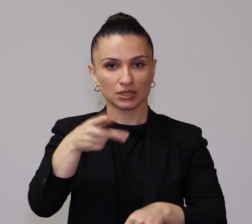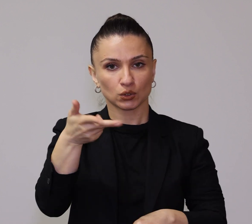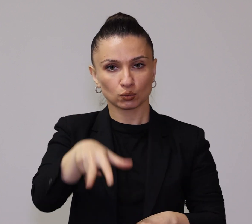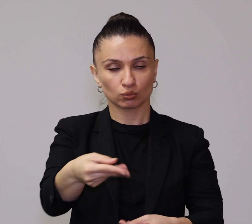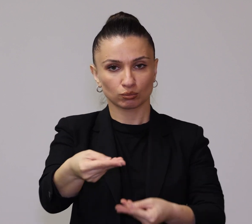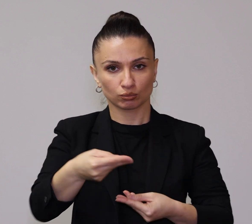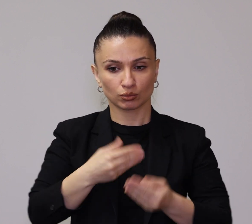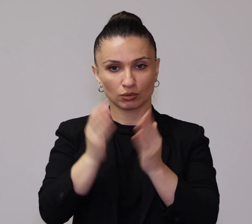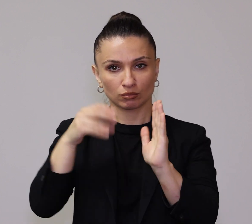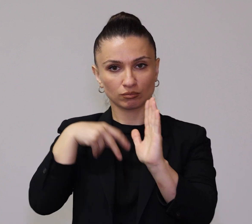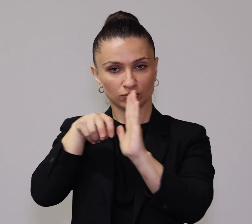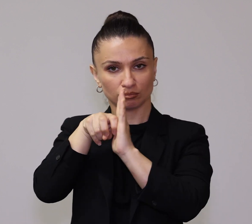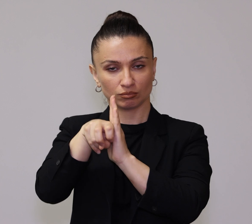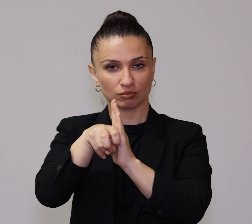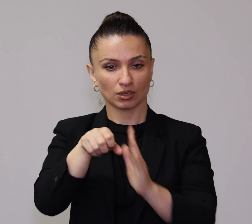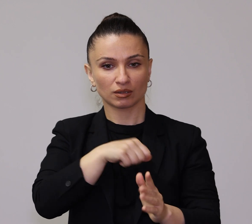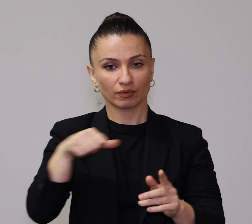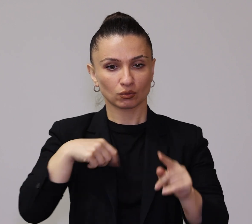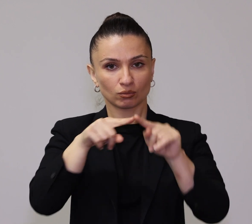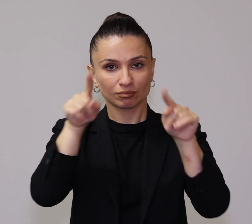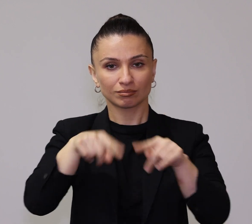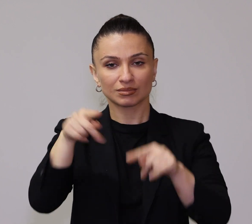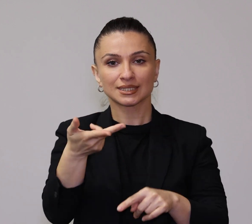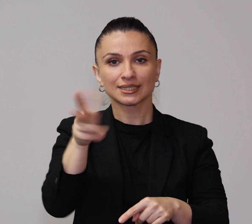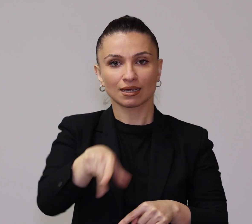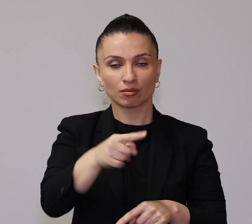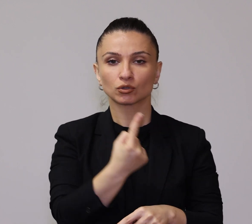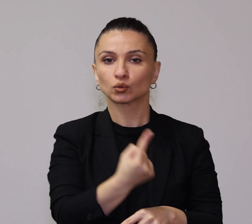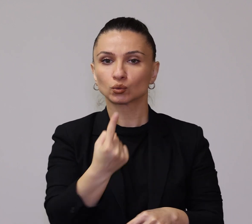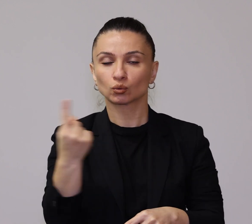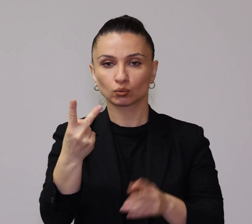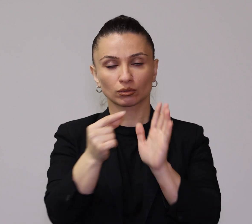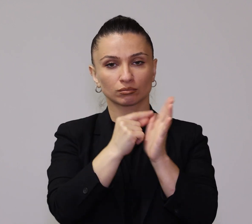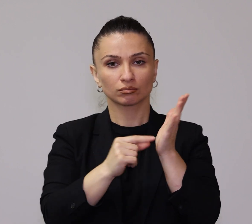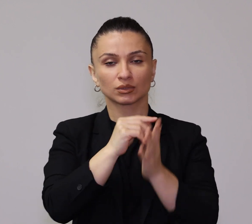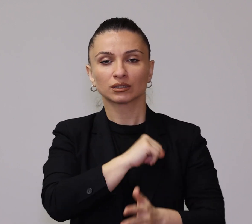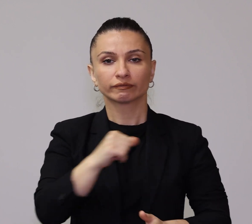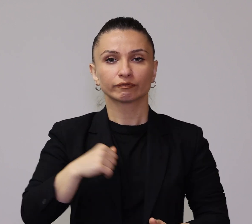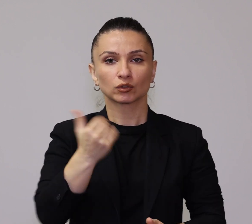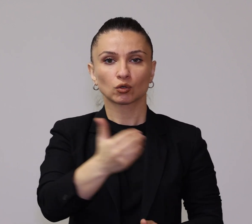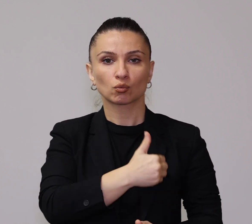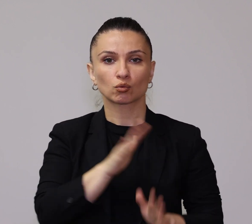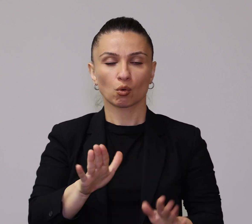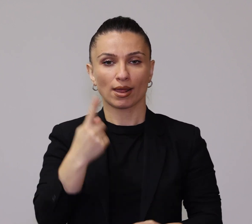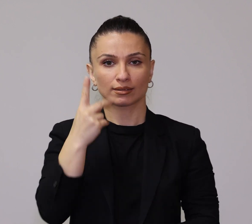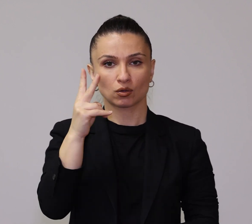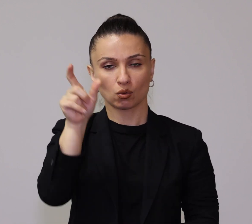ფარული კენჭისყრის კაბინაში თითოეულ საარჩევნო ბიულეტენზე შემოხაზეთ თქვენთვის სასურველი მხოლოდ ერთი საარჩევნო